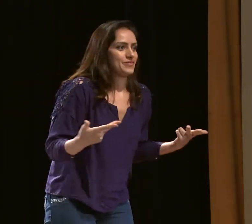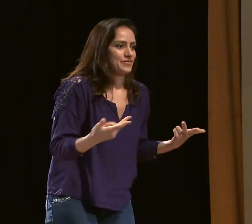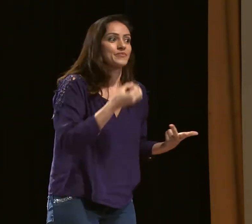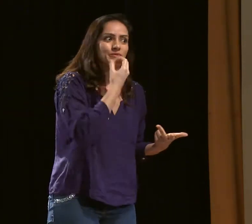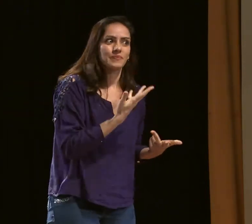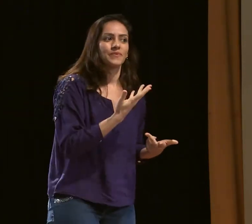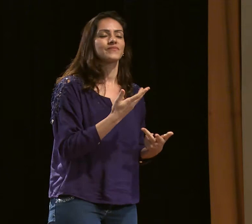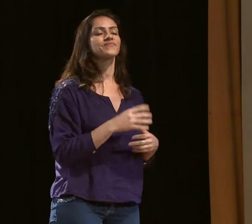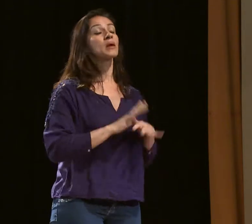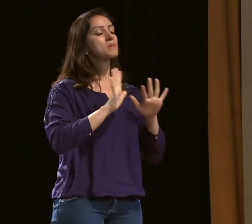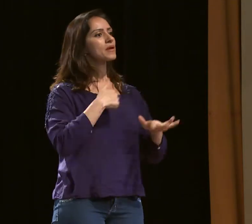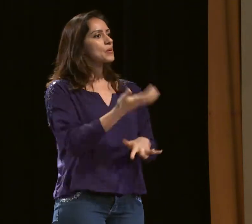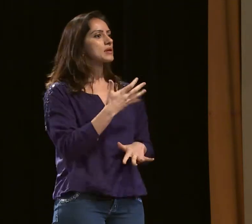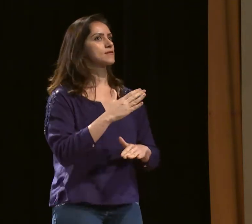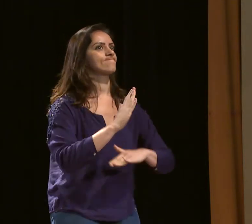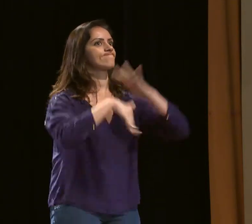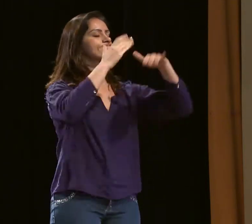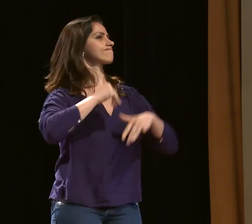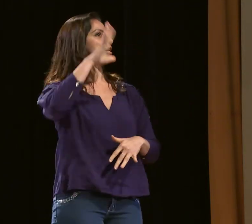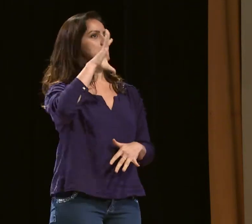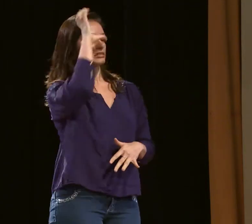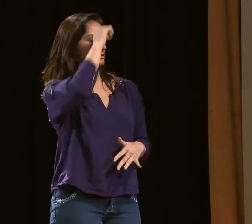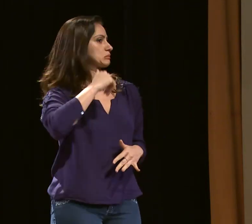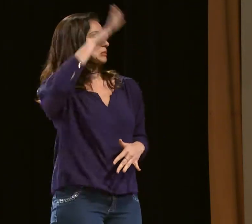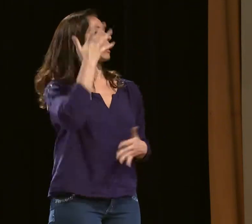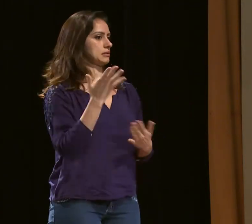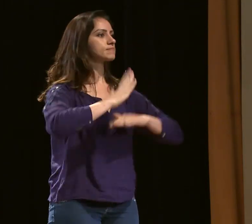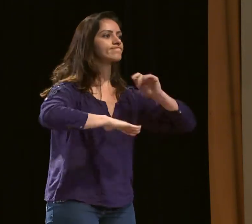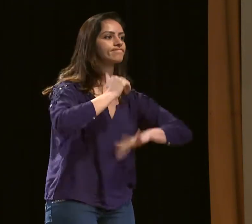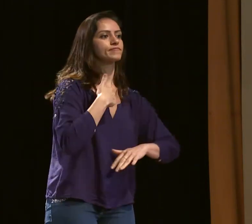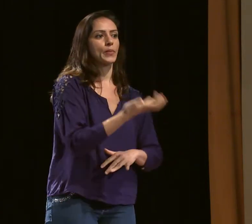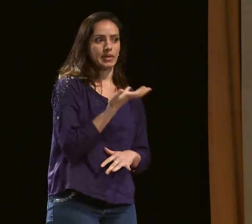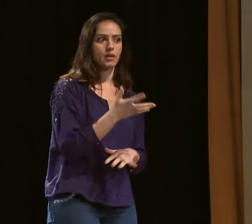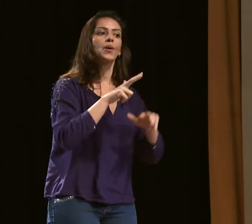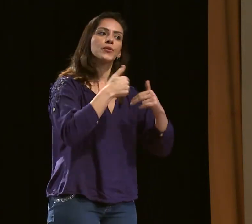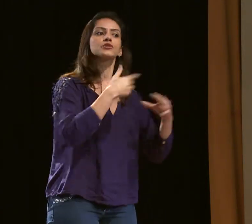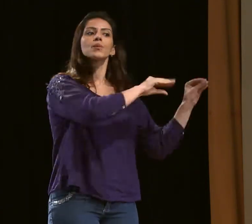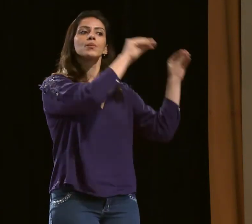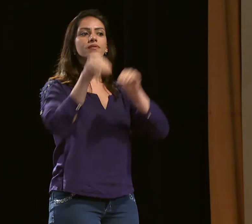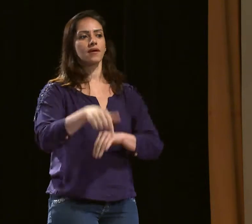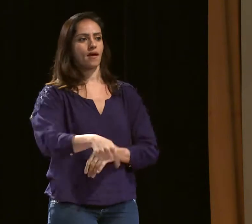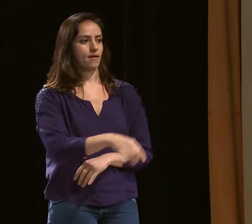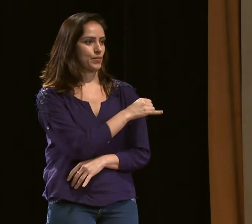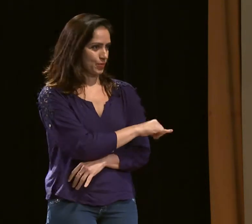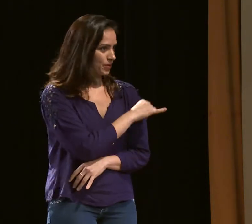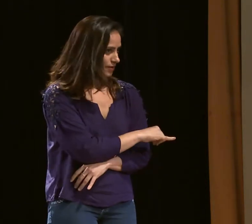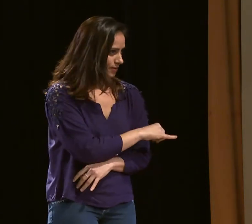Então eles me ensinaram muita coisa naquele período que eu fiquei lá. Mas eu queria aprender mais, eu queria me profissionalizar, porque eu ia vir para o Rio